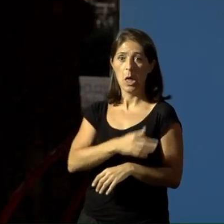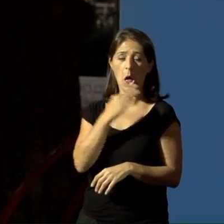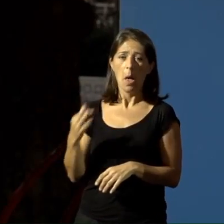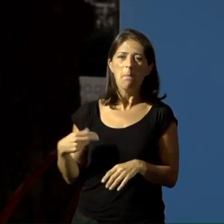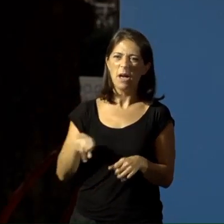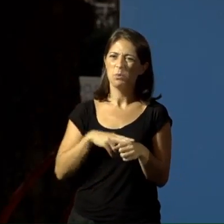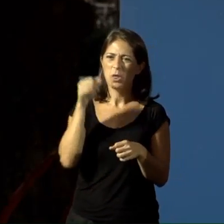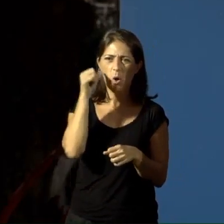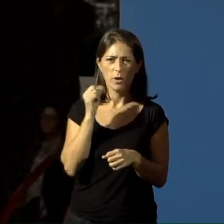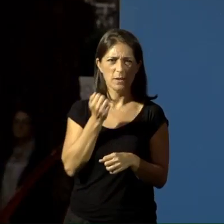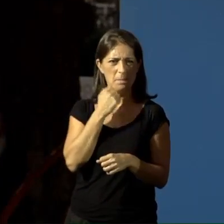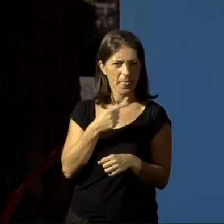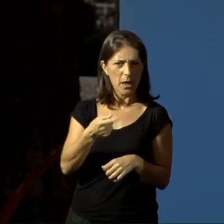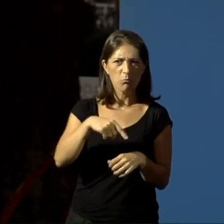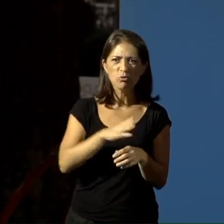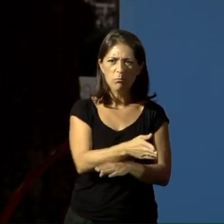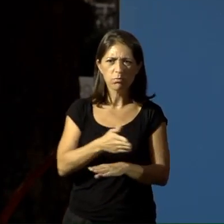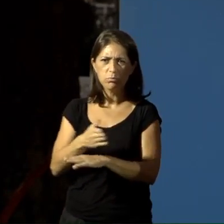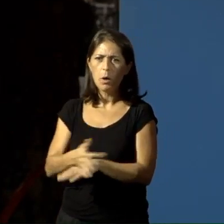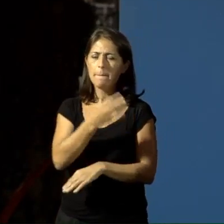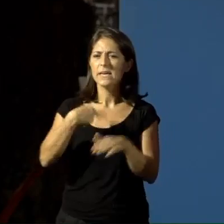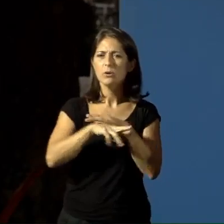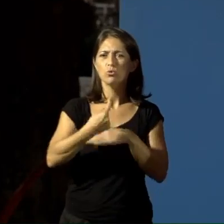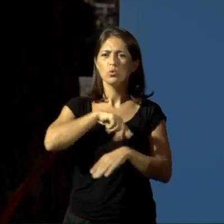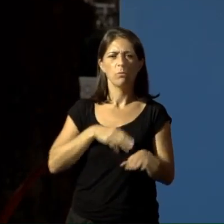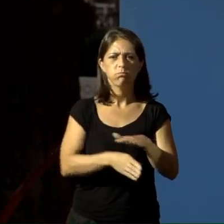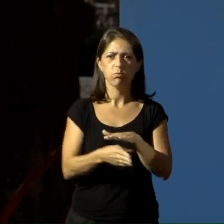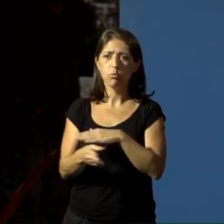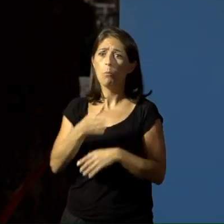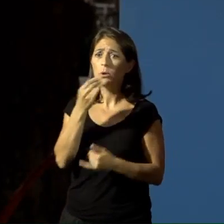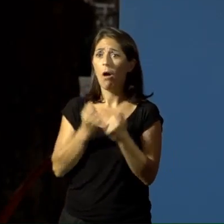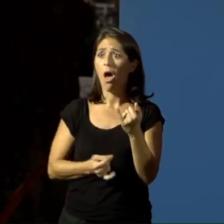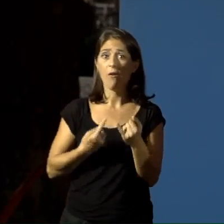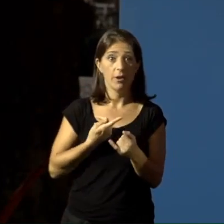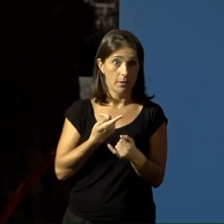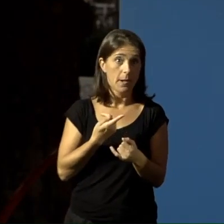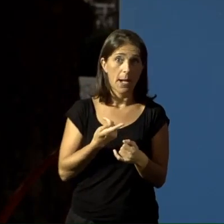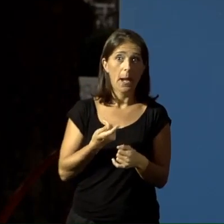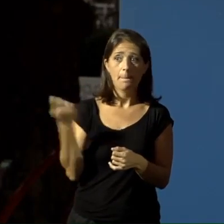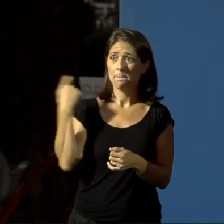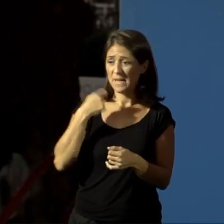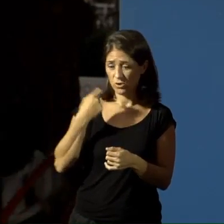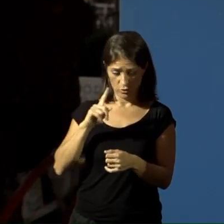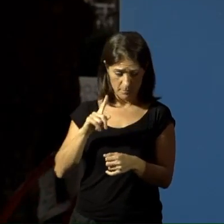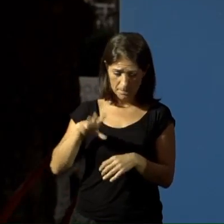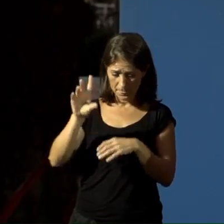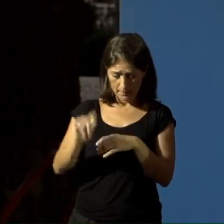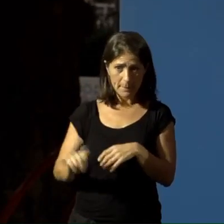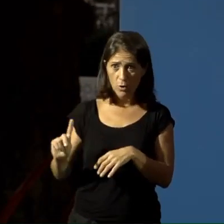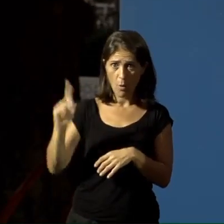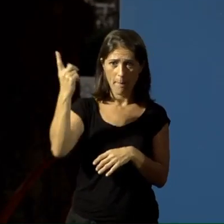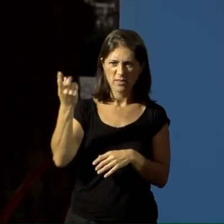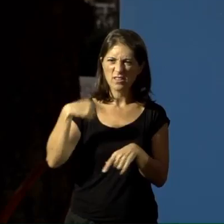provincia de Ourense e abusa dos nosos recursos, porque ter as pensións máis baixas é abandono, porque